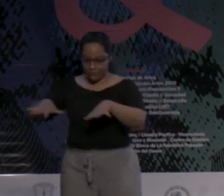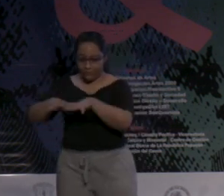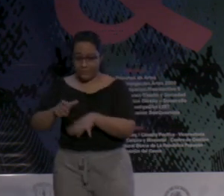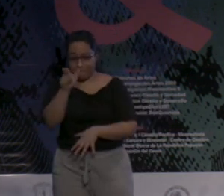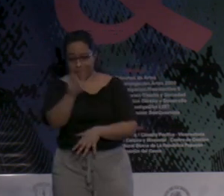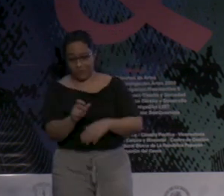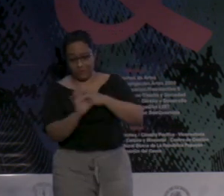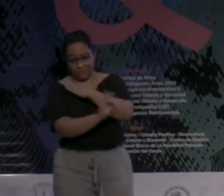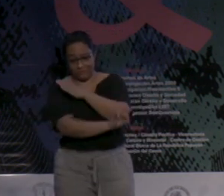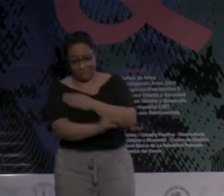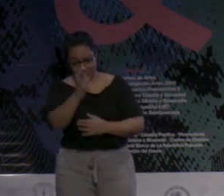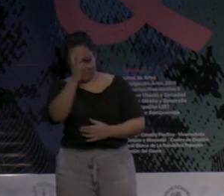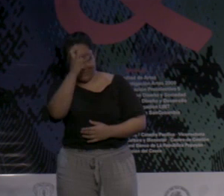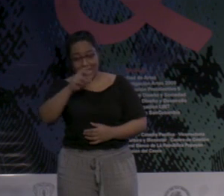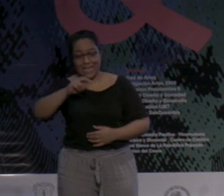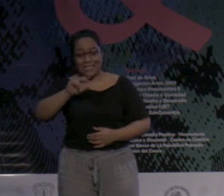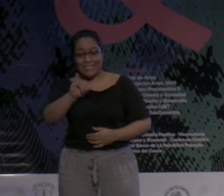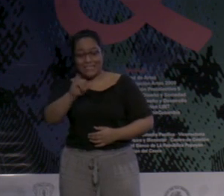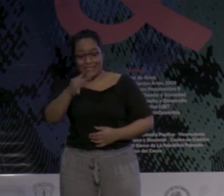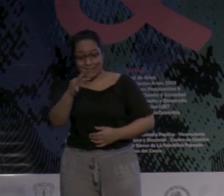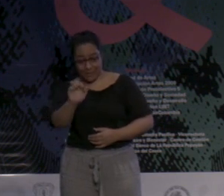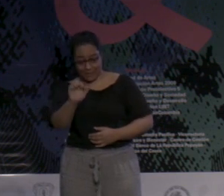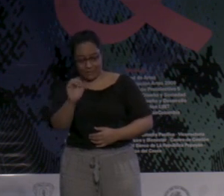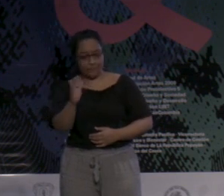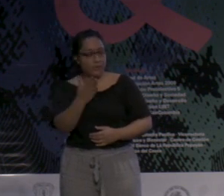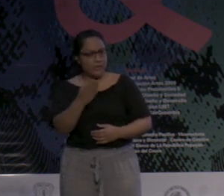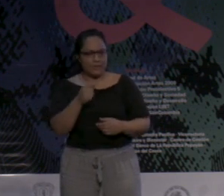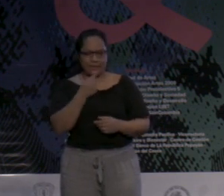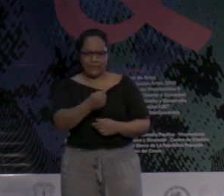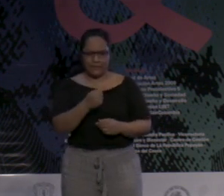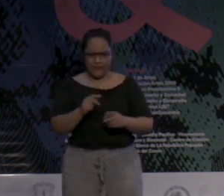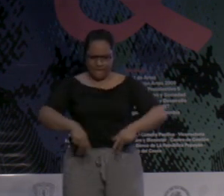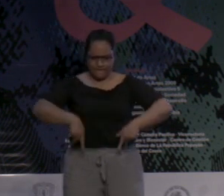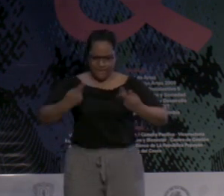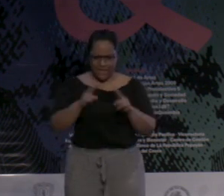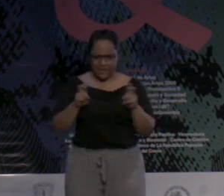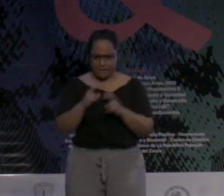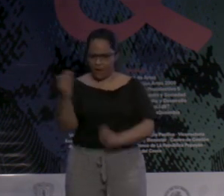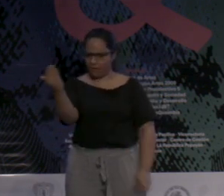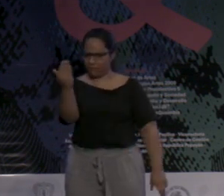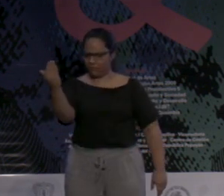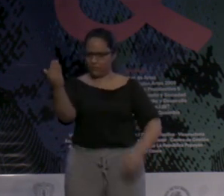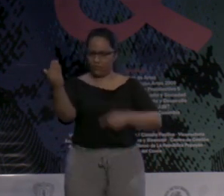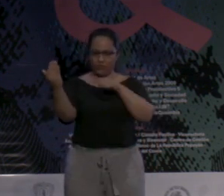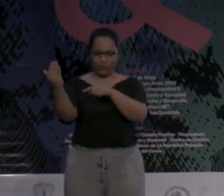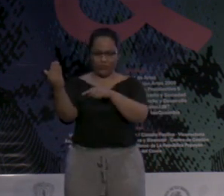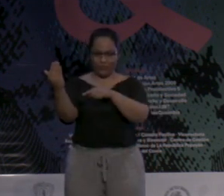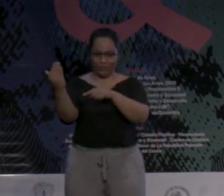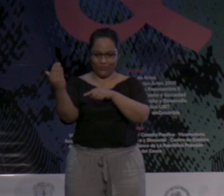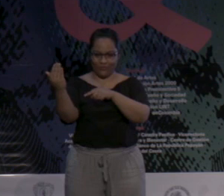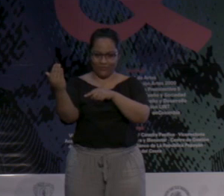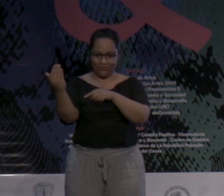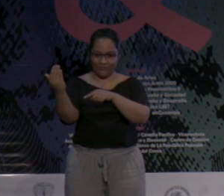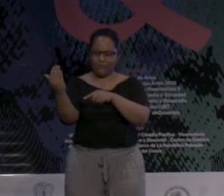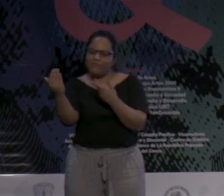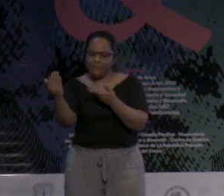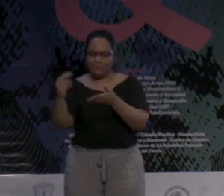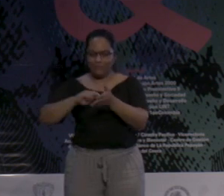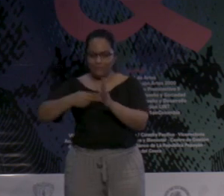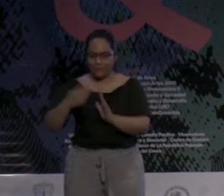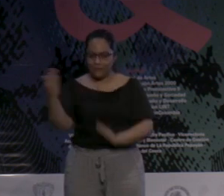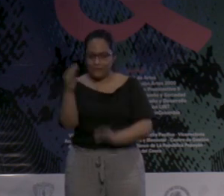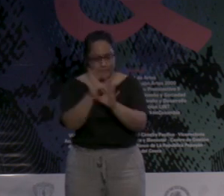psicólogos del siglo XX, Jacques Lacan, ha planteado que en nuestra vida hay un momento llamado el estadio del espejo. Y el estadio del espejo es un